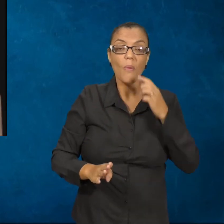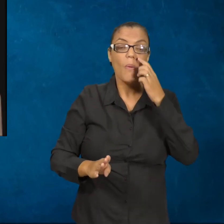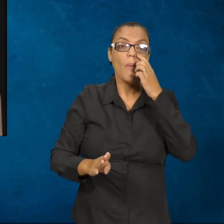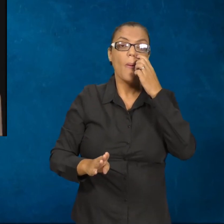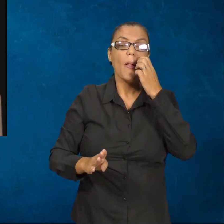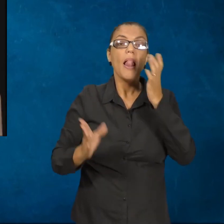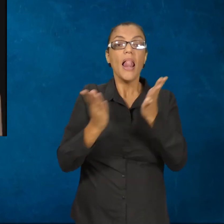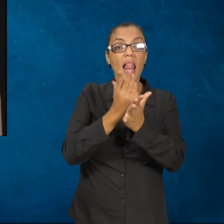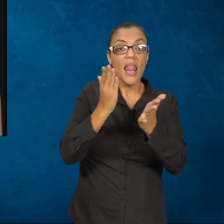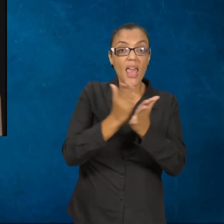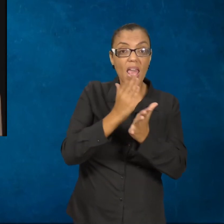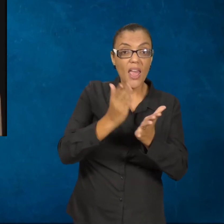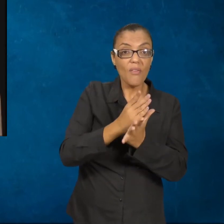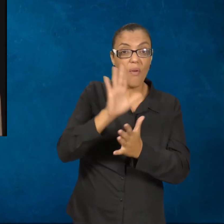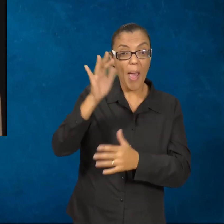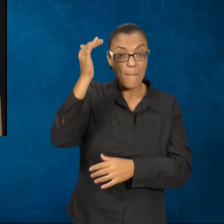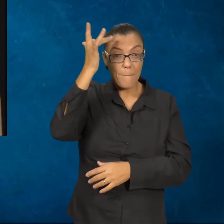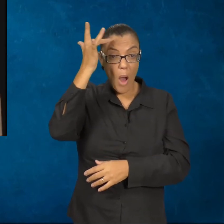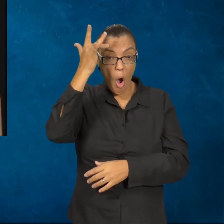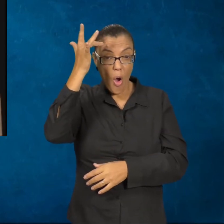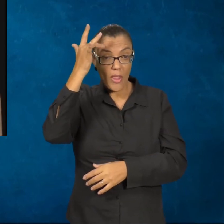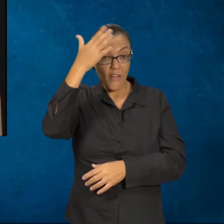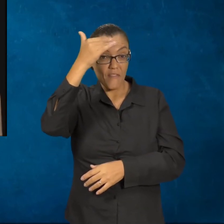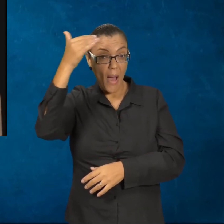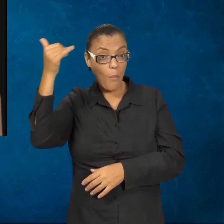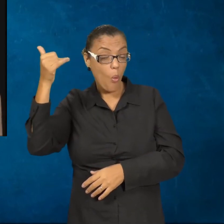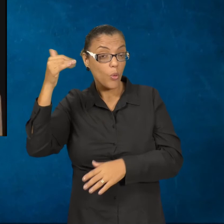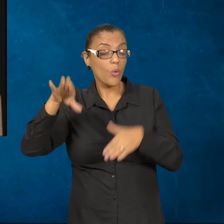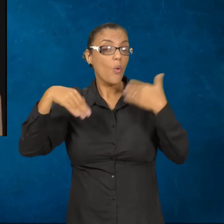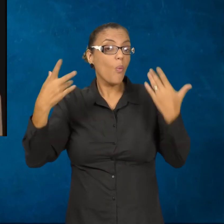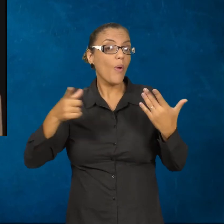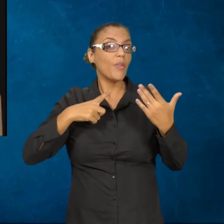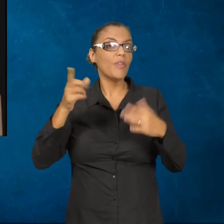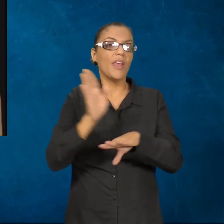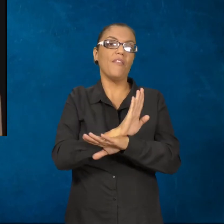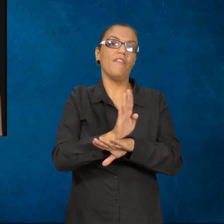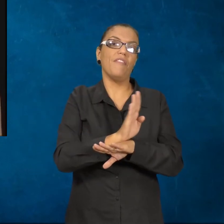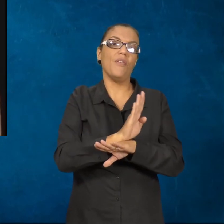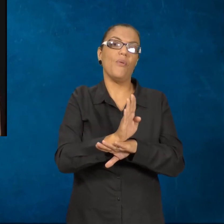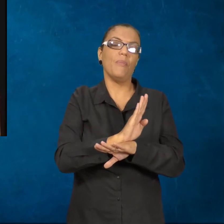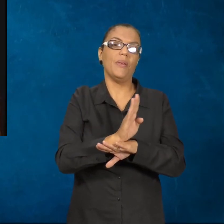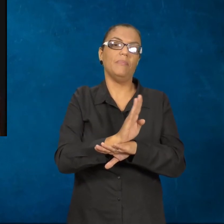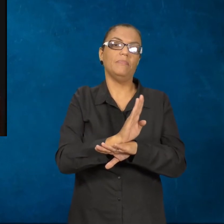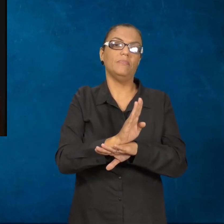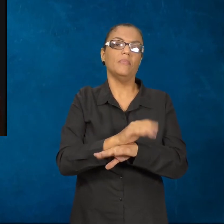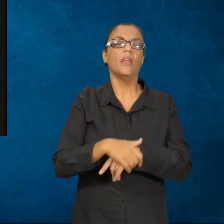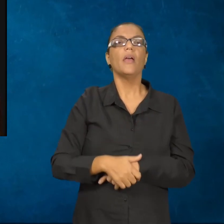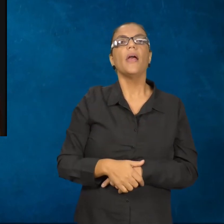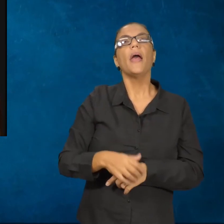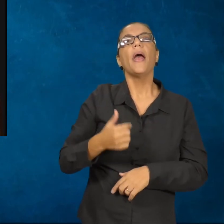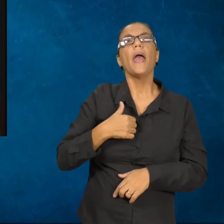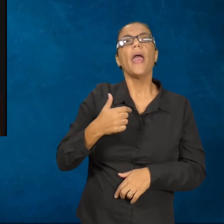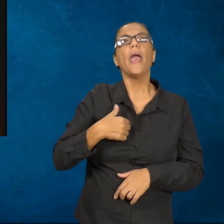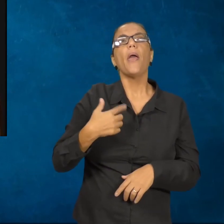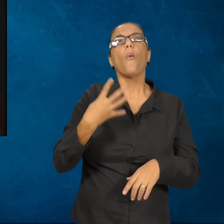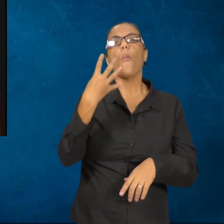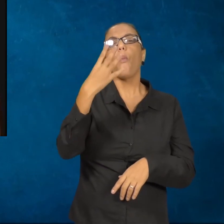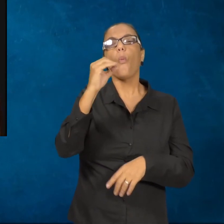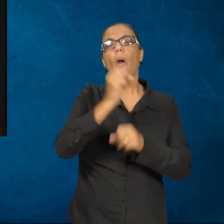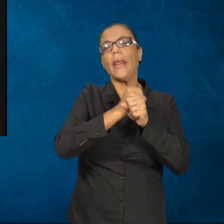filme. Durante 40 anos, eu falei para os meus colegas, leia Eu, Robô, do Isaac